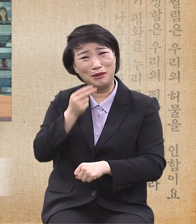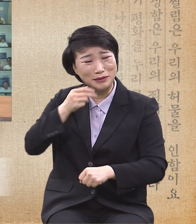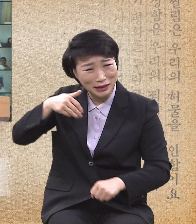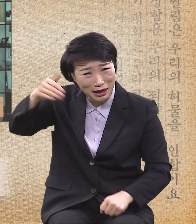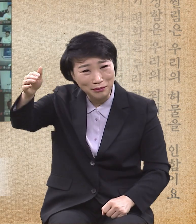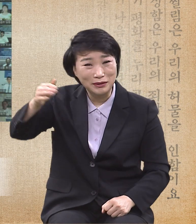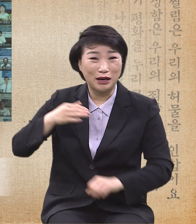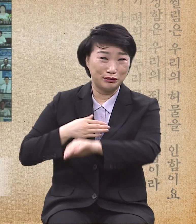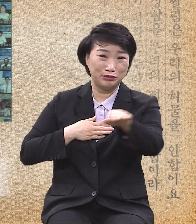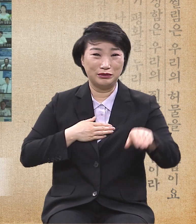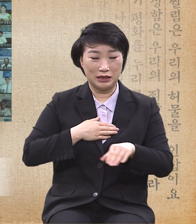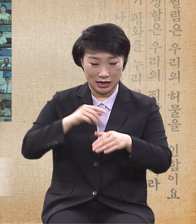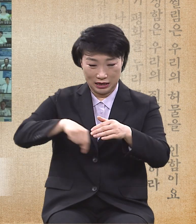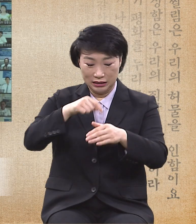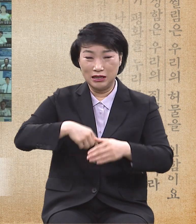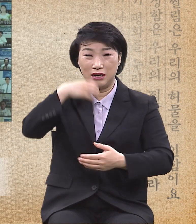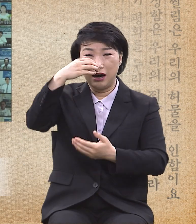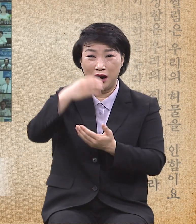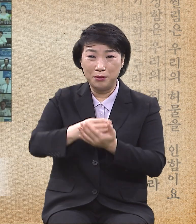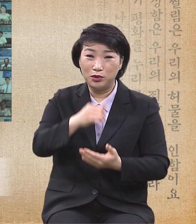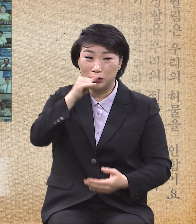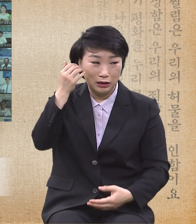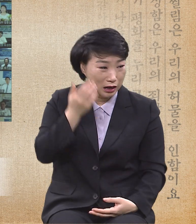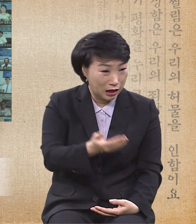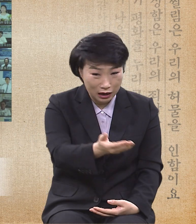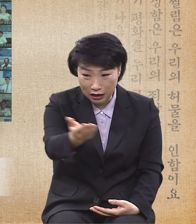근데 우리 속에 그런 감동이 있어요.